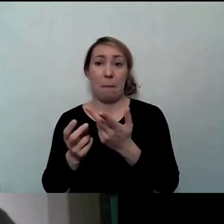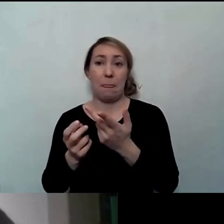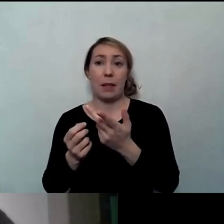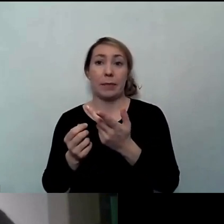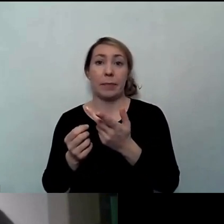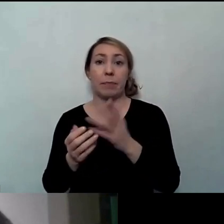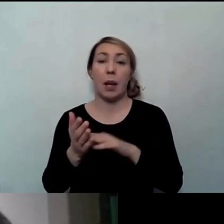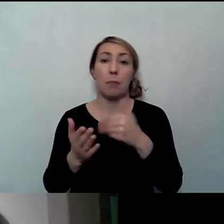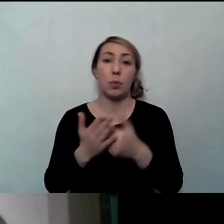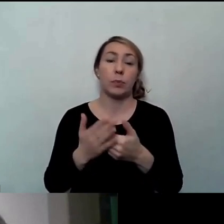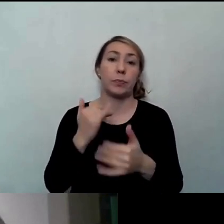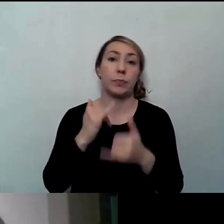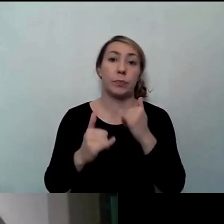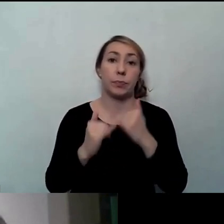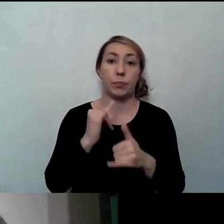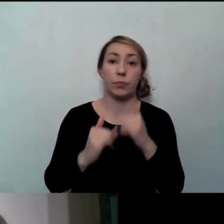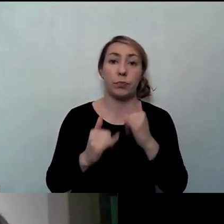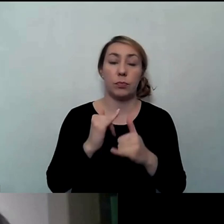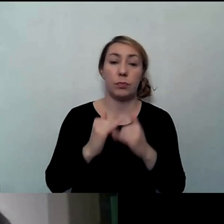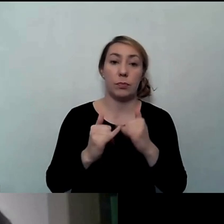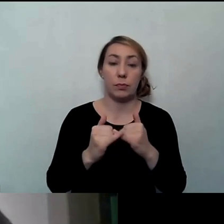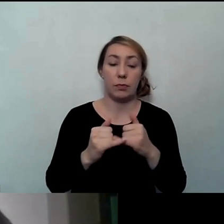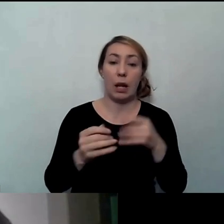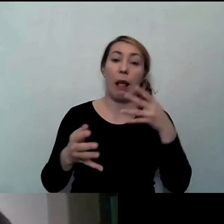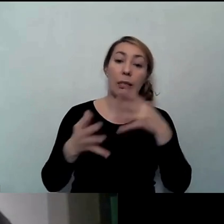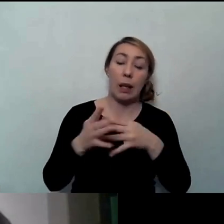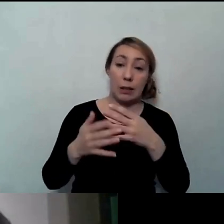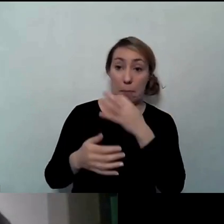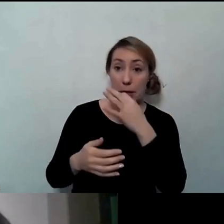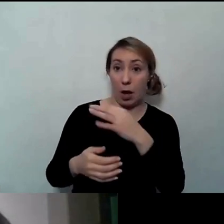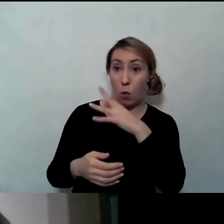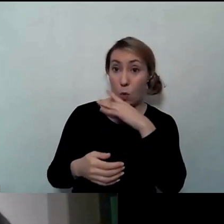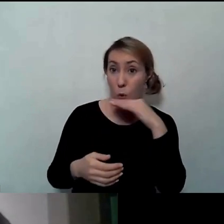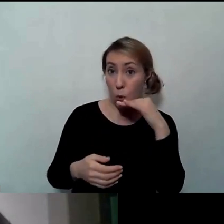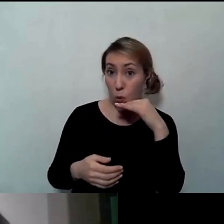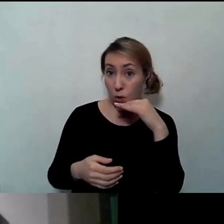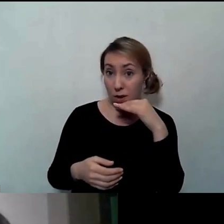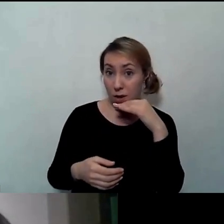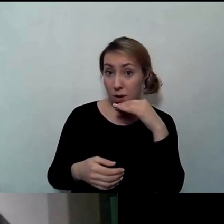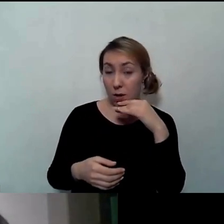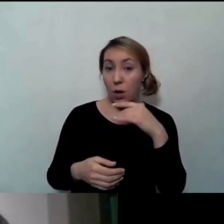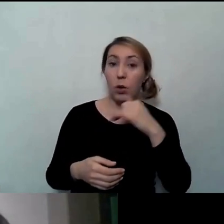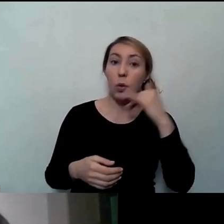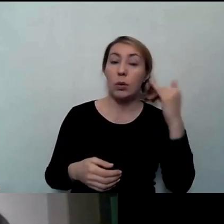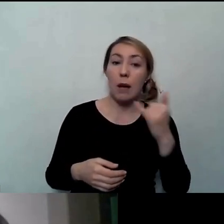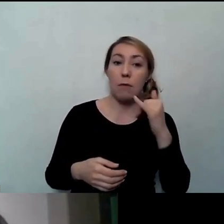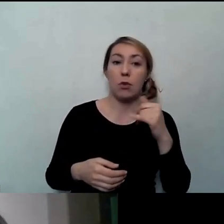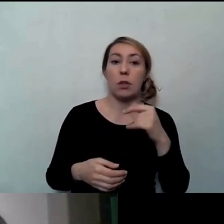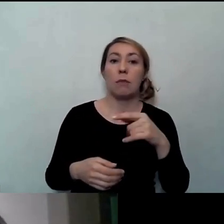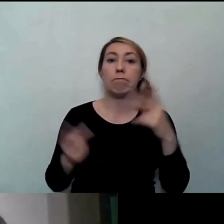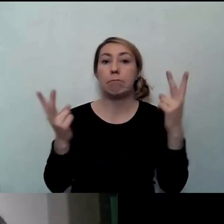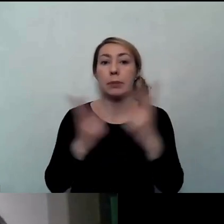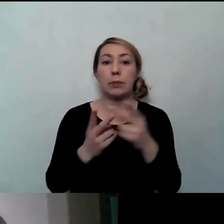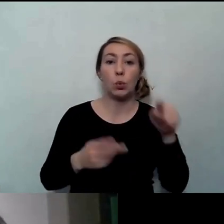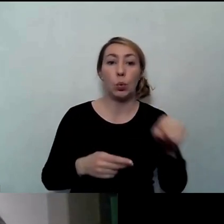gdy w teście pytamy o kolory, to pytamy o ten sam kolor w jednym i w drugim